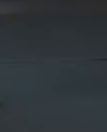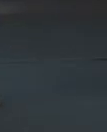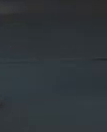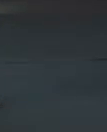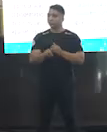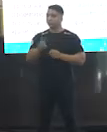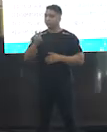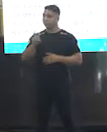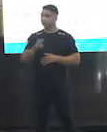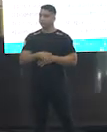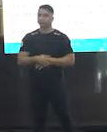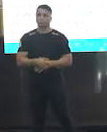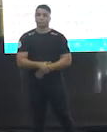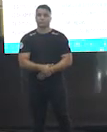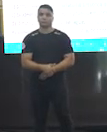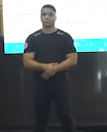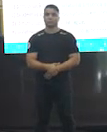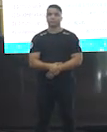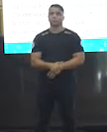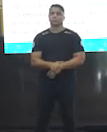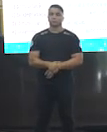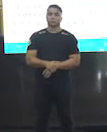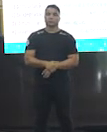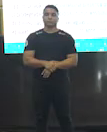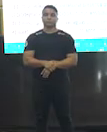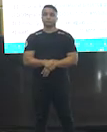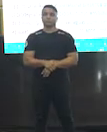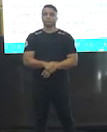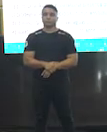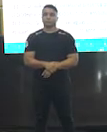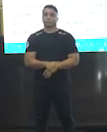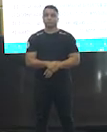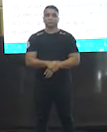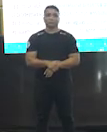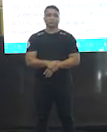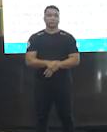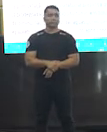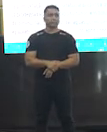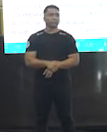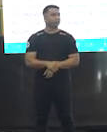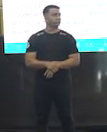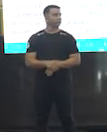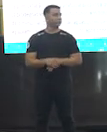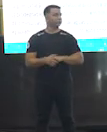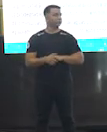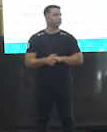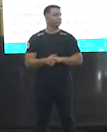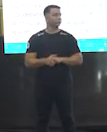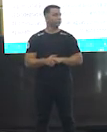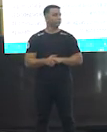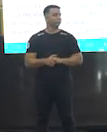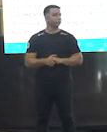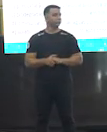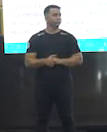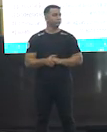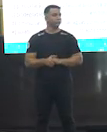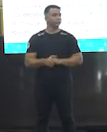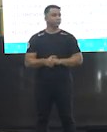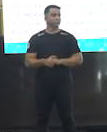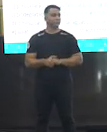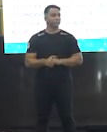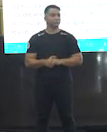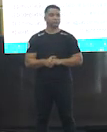uma. Bora, sem cansar. Estamos indo e a gente está desenvolvendo bacana. Olha o que é que tem na